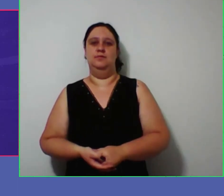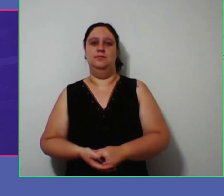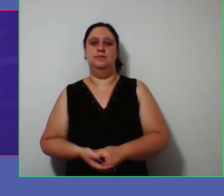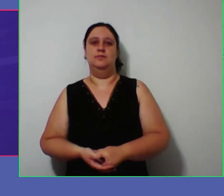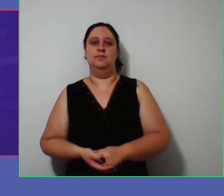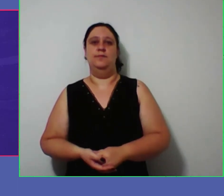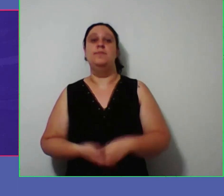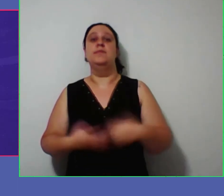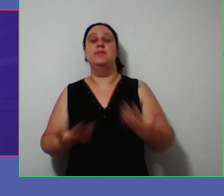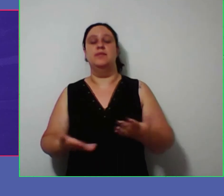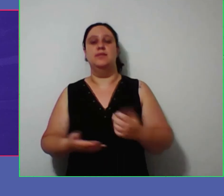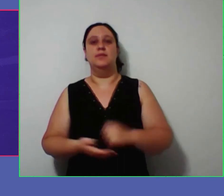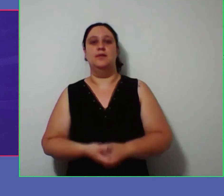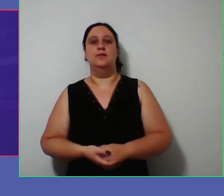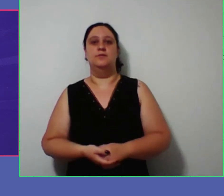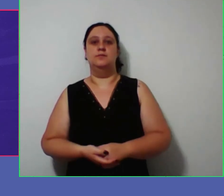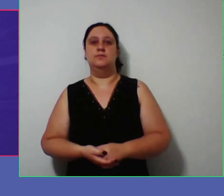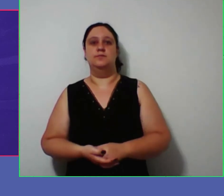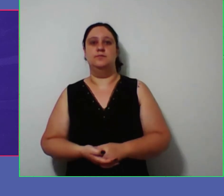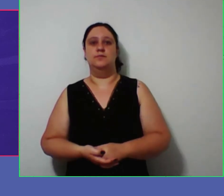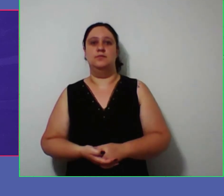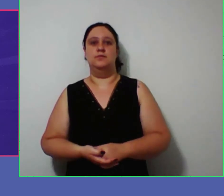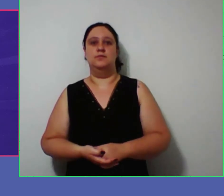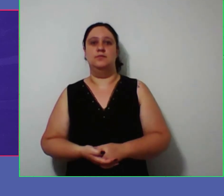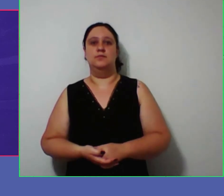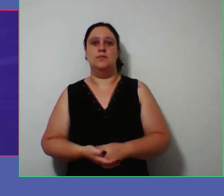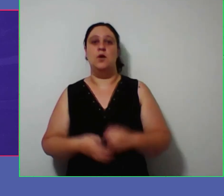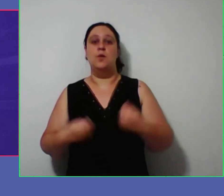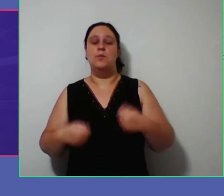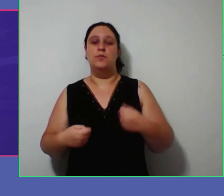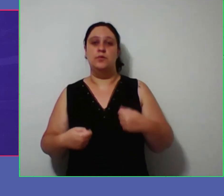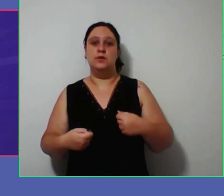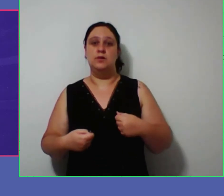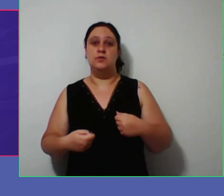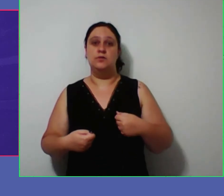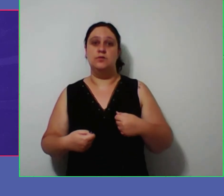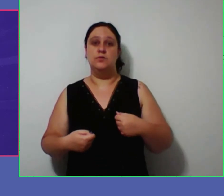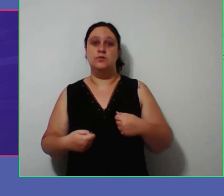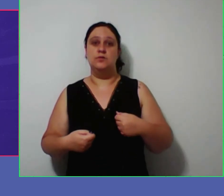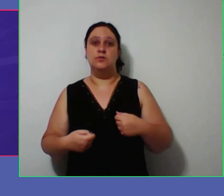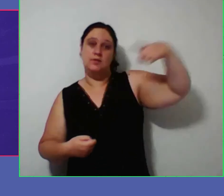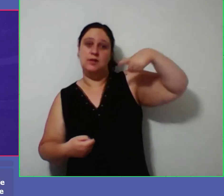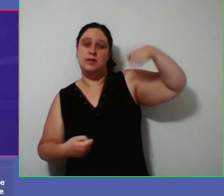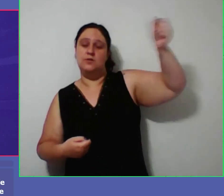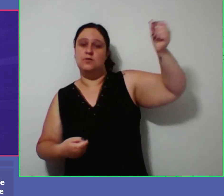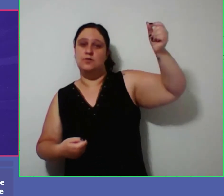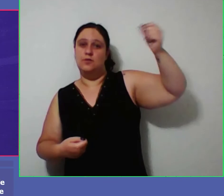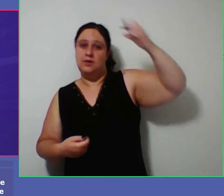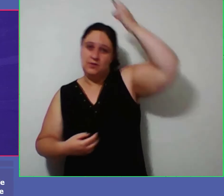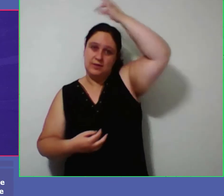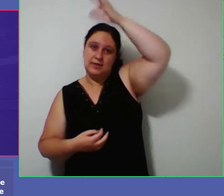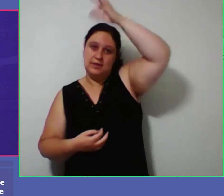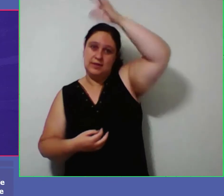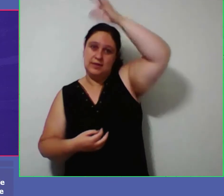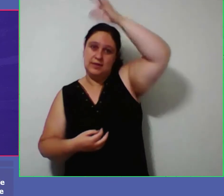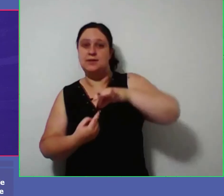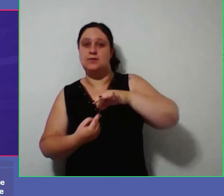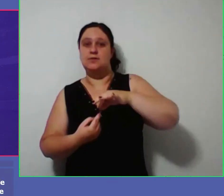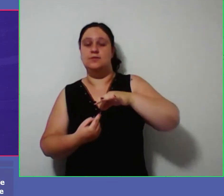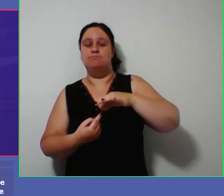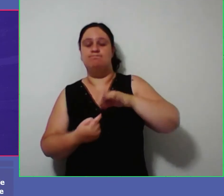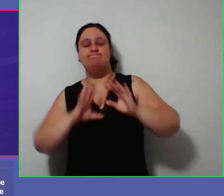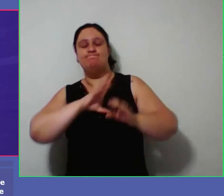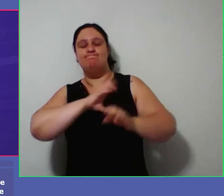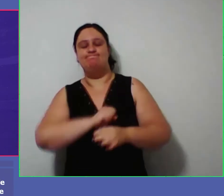revesti-vos, pois, como eleito de Deus, santos e amados, de ternos afetos de misericórdia. Quer